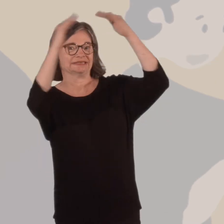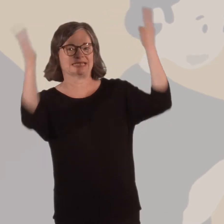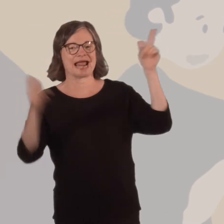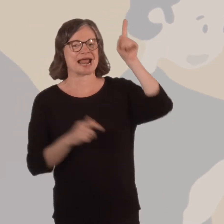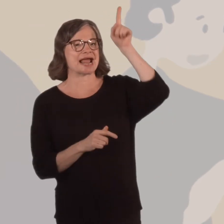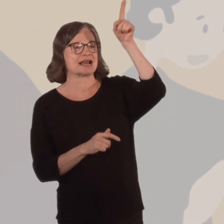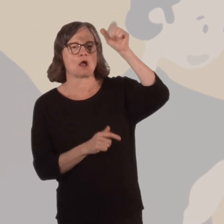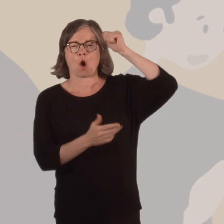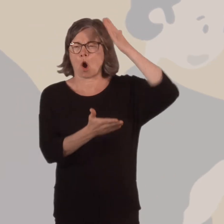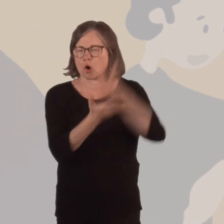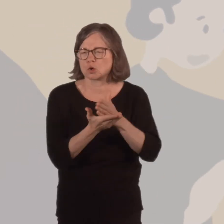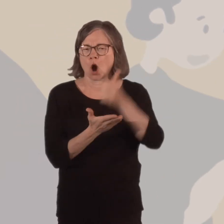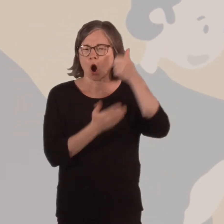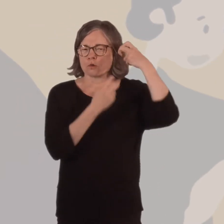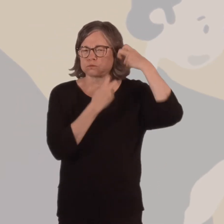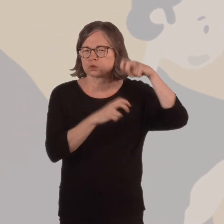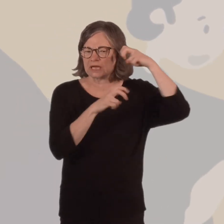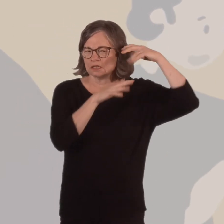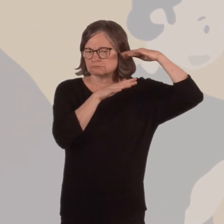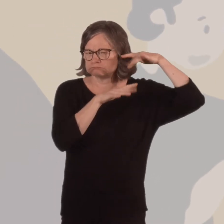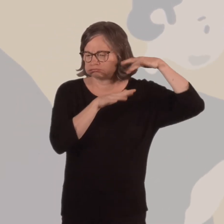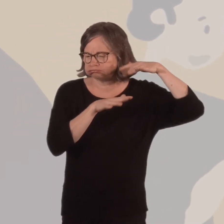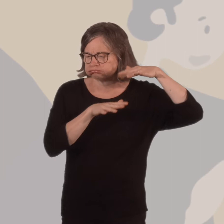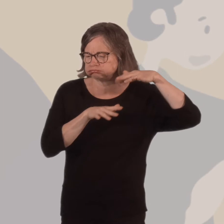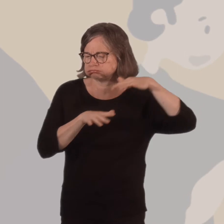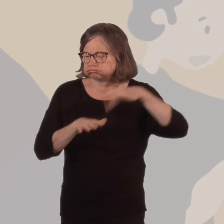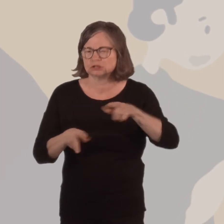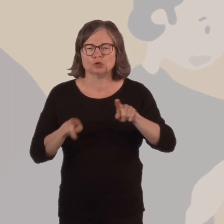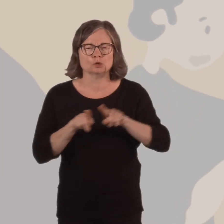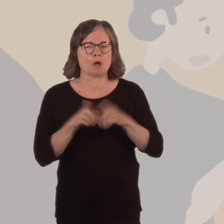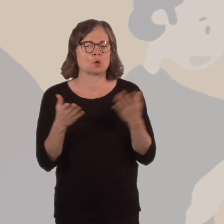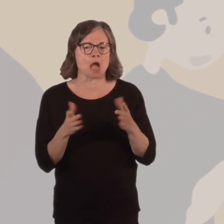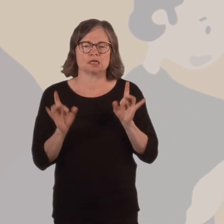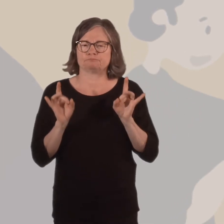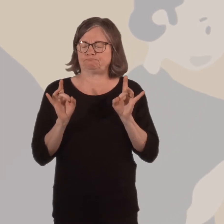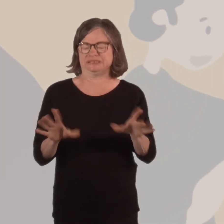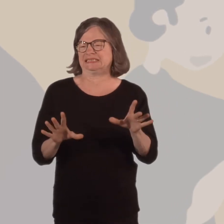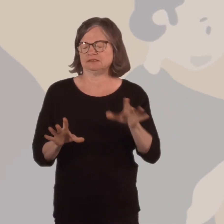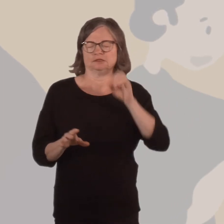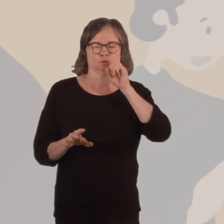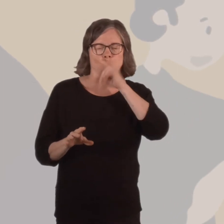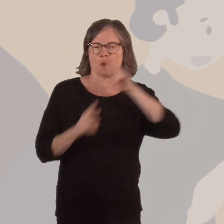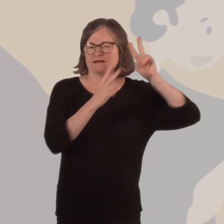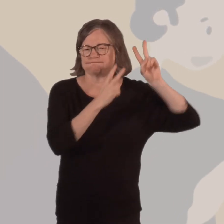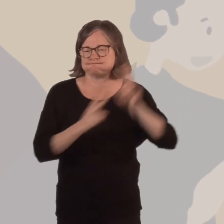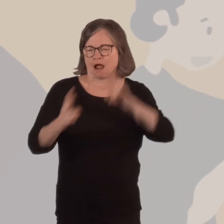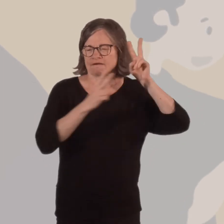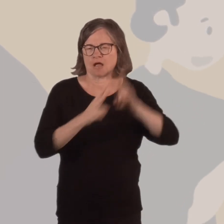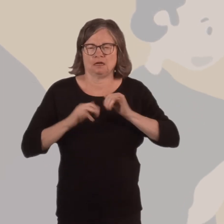Tout à coup, un bruit vient du ciel. C'est comme le souffle d'un violent coup de